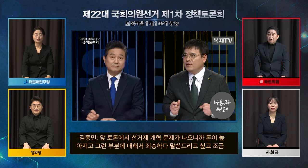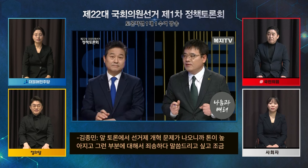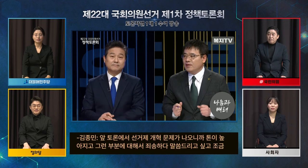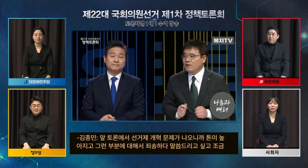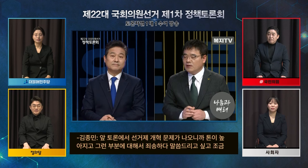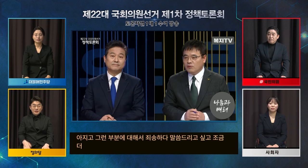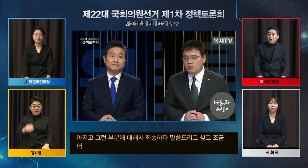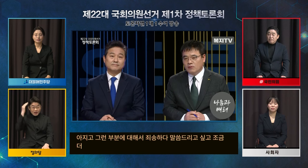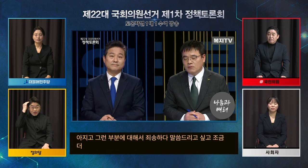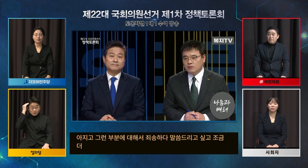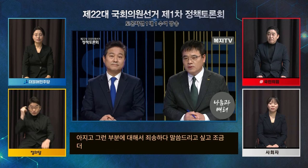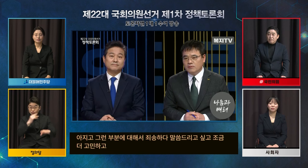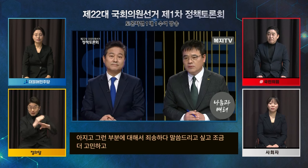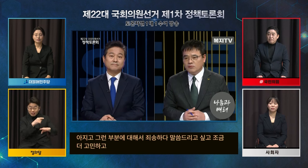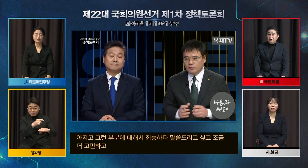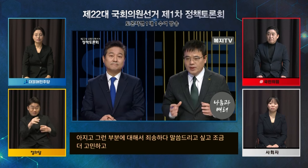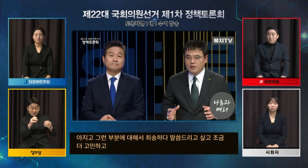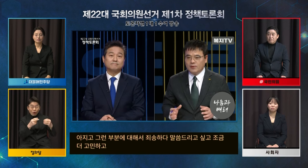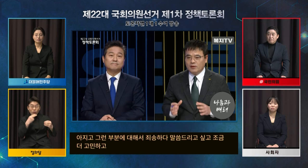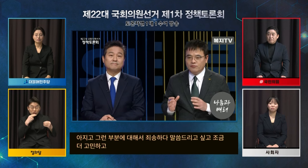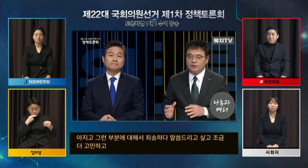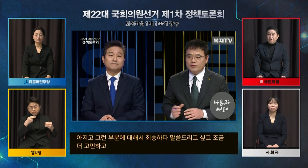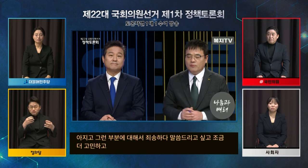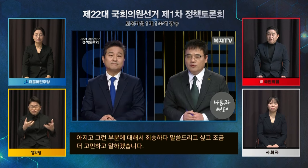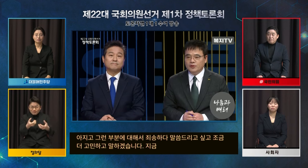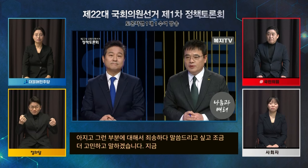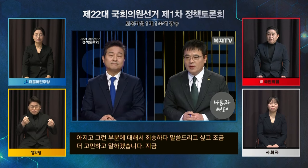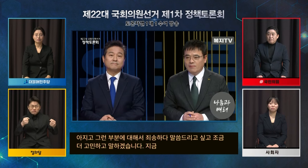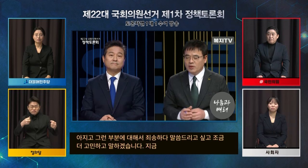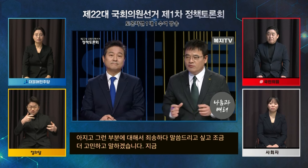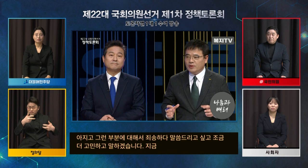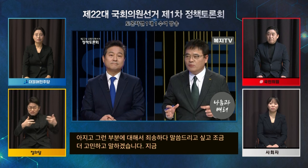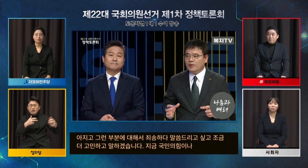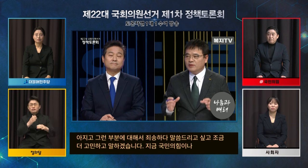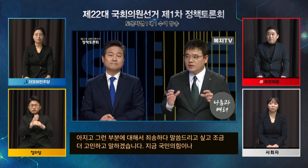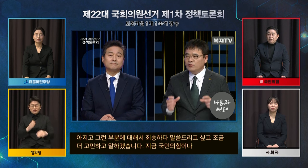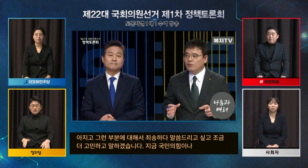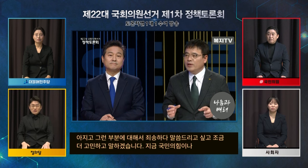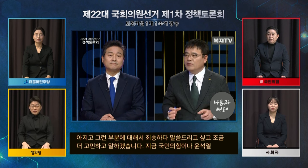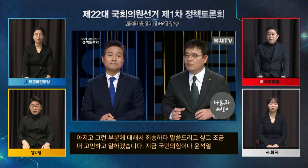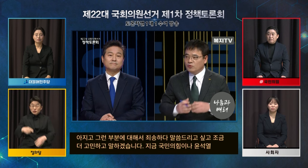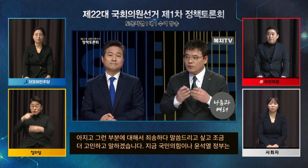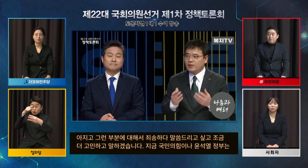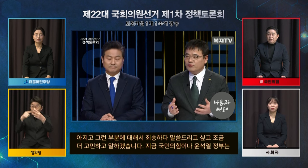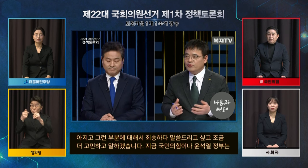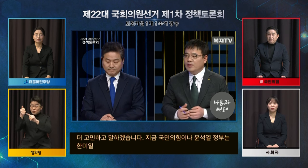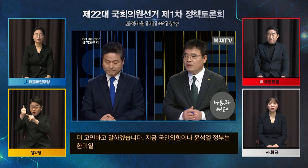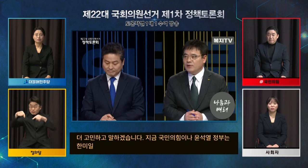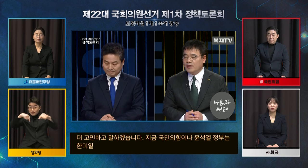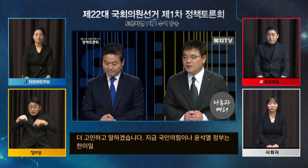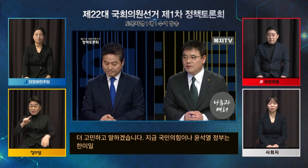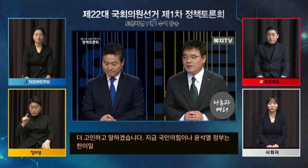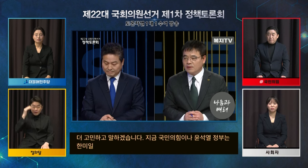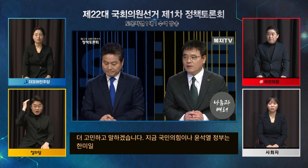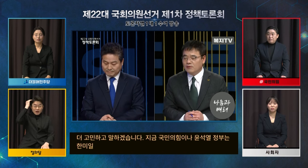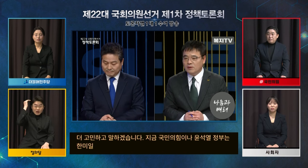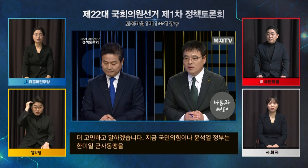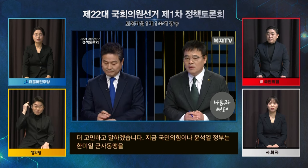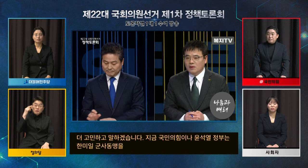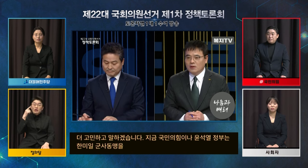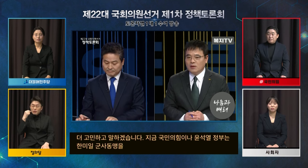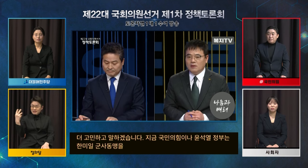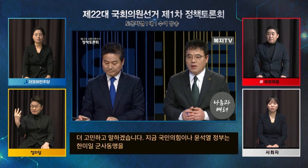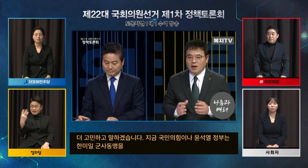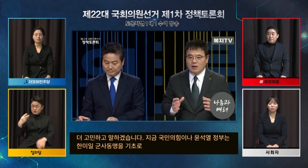완전히 단련되어 있는 상황이고 지금 국민의힘이나 윤석열 정부는 한미일 군사동맹을 기초로 해서 모든 걸 다 추진하려고 생각하시는 것 같아요.